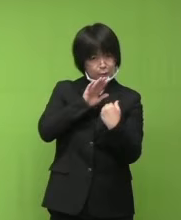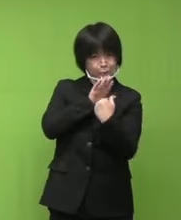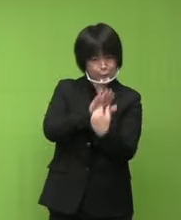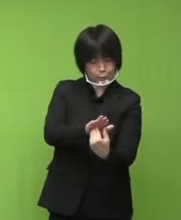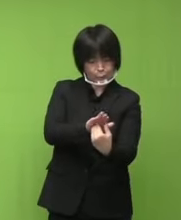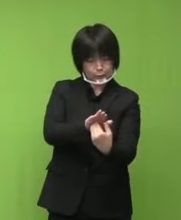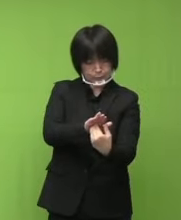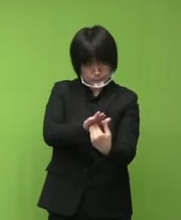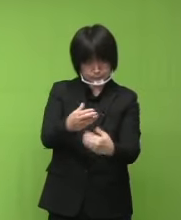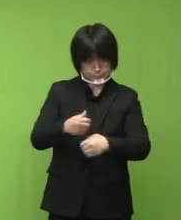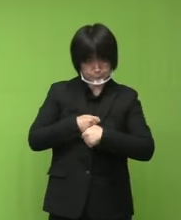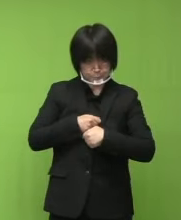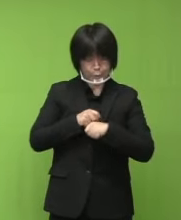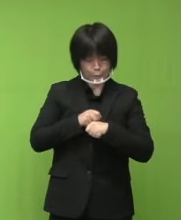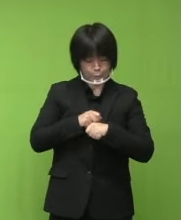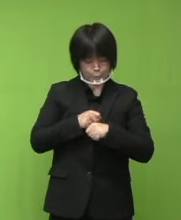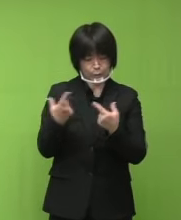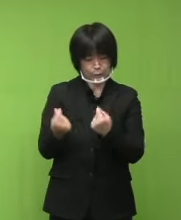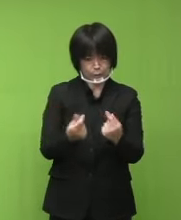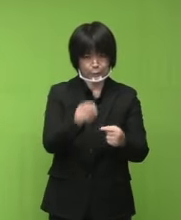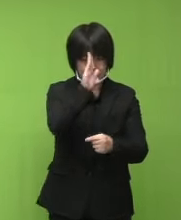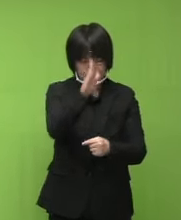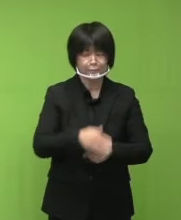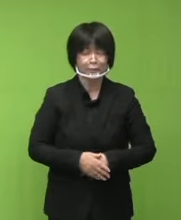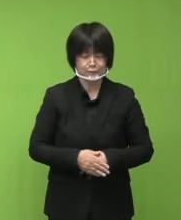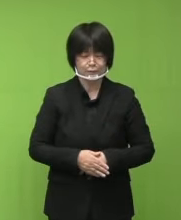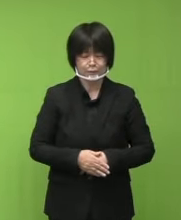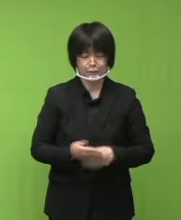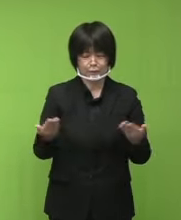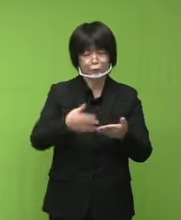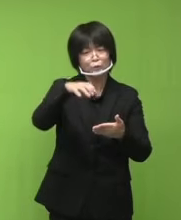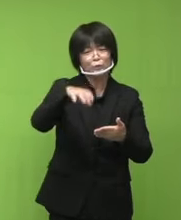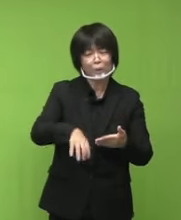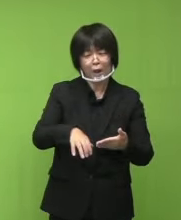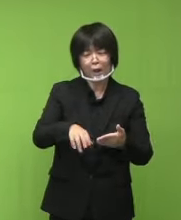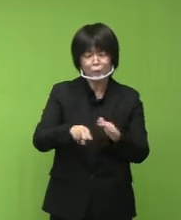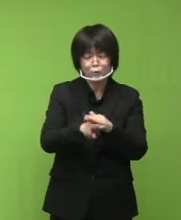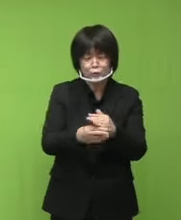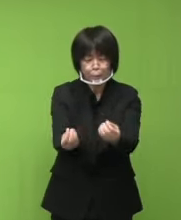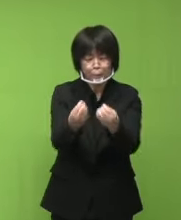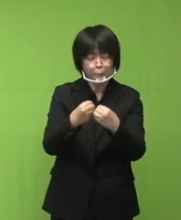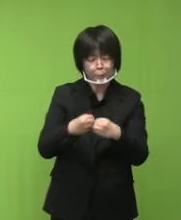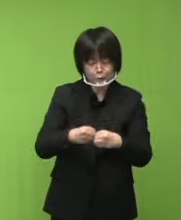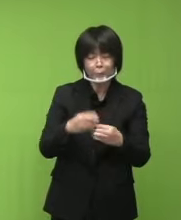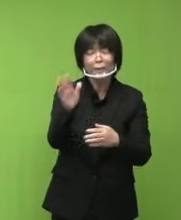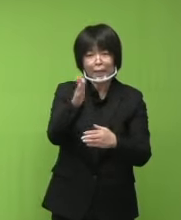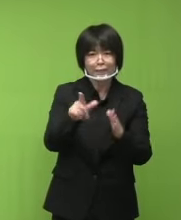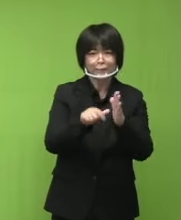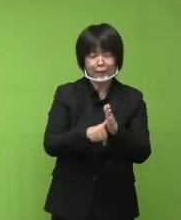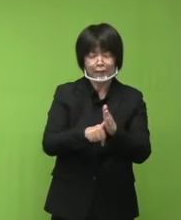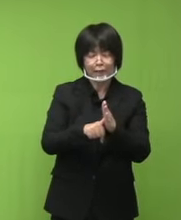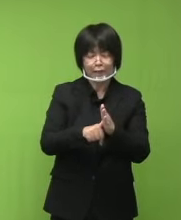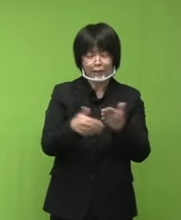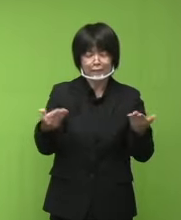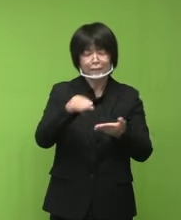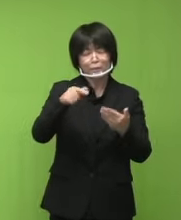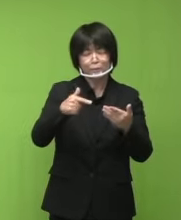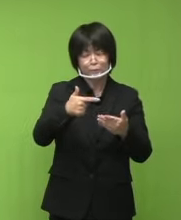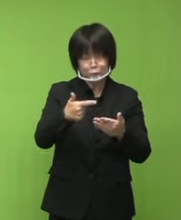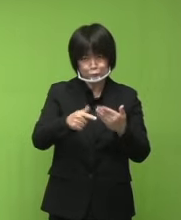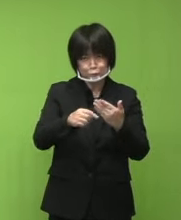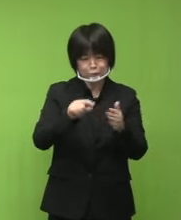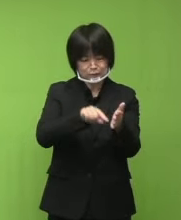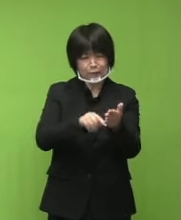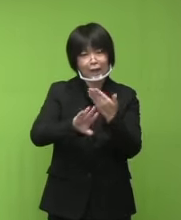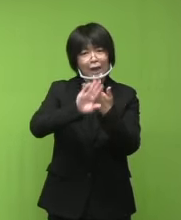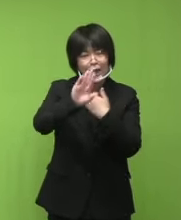こうした対策に加え、職場にウイルスを持ち込まないため、従業員の皆様に対し、勤務時間外においても、大人